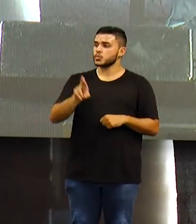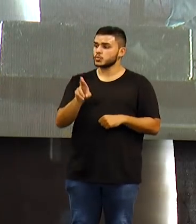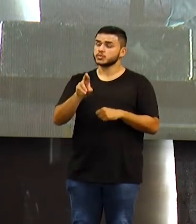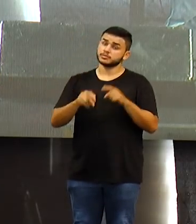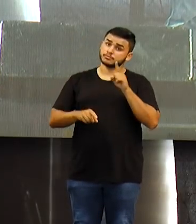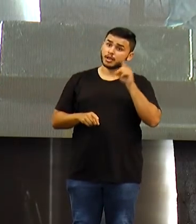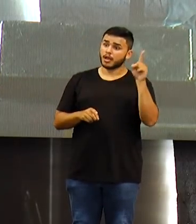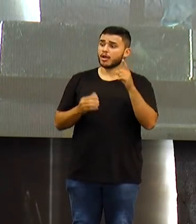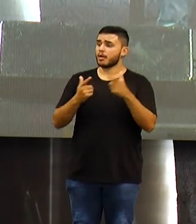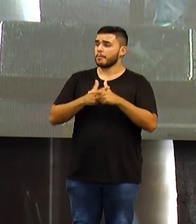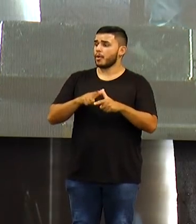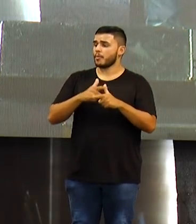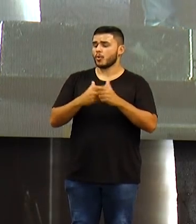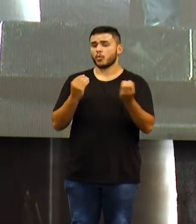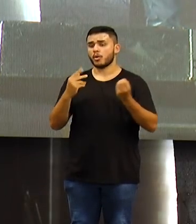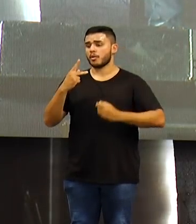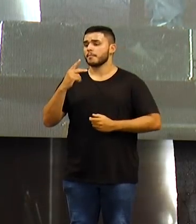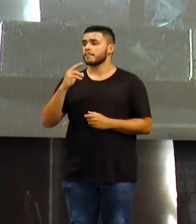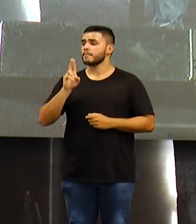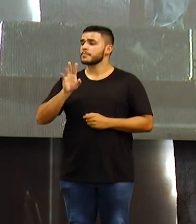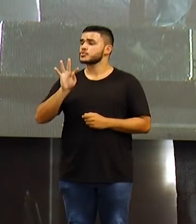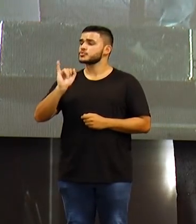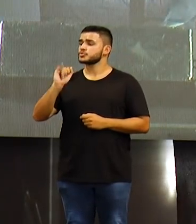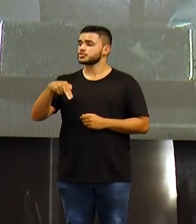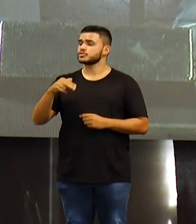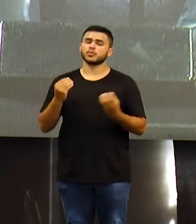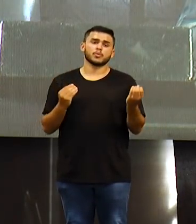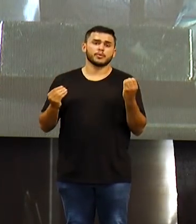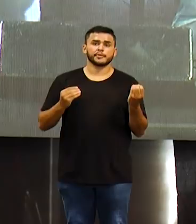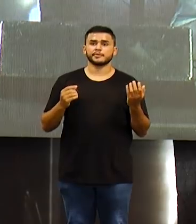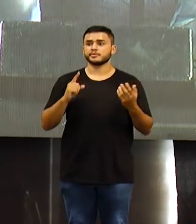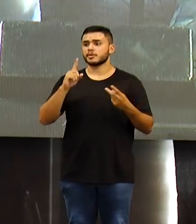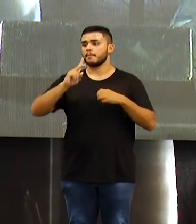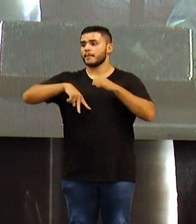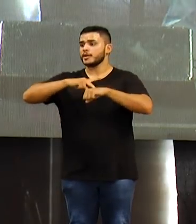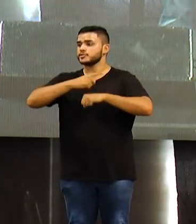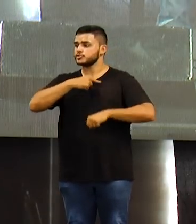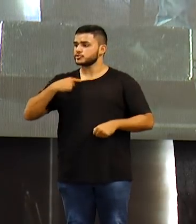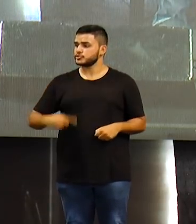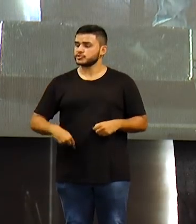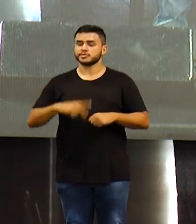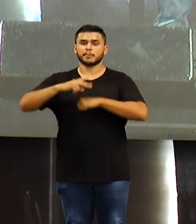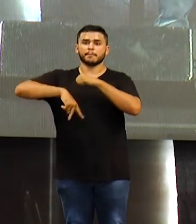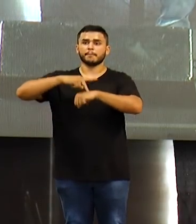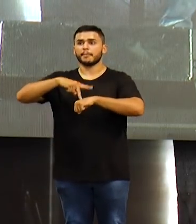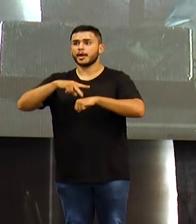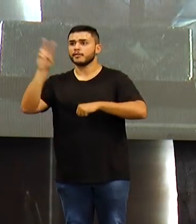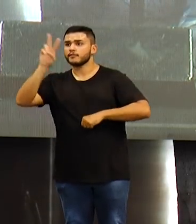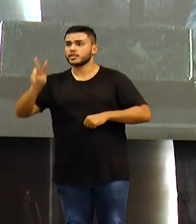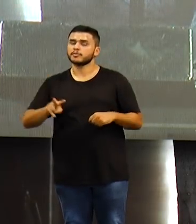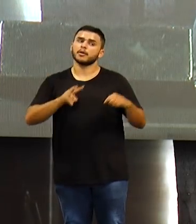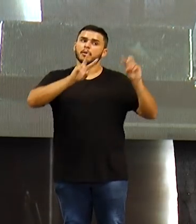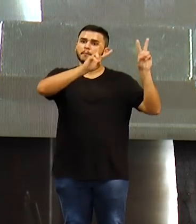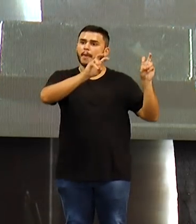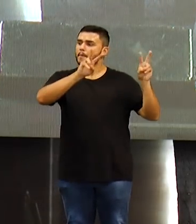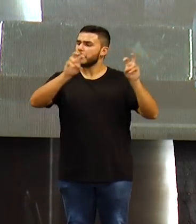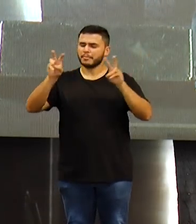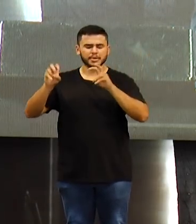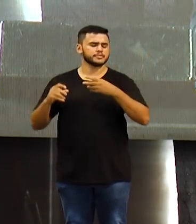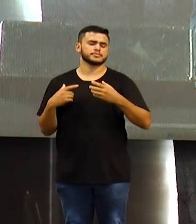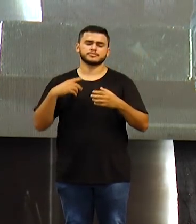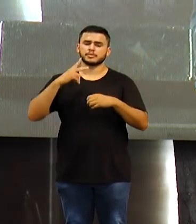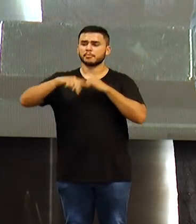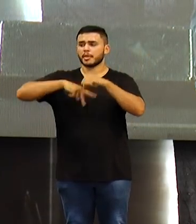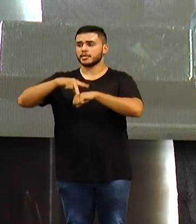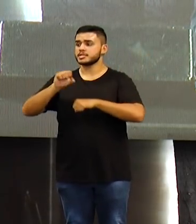atual momento do Putin, a questão da China, a questão da Venezuela, a questão da Síria, a